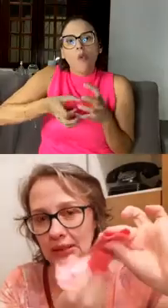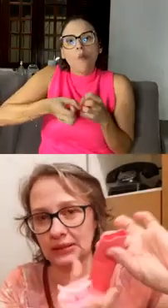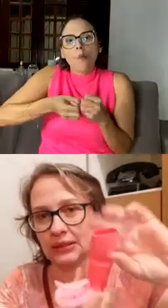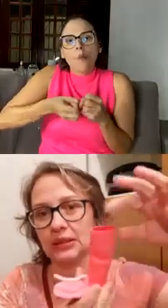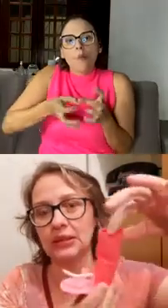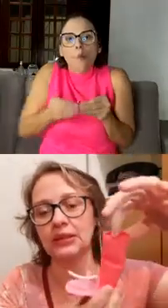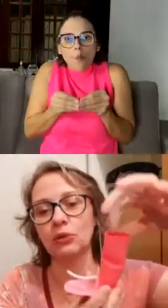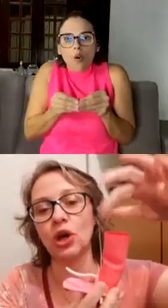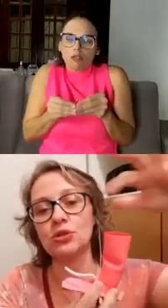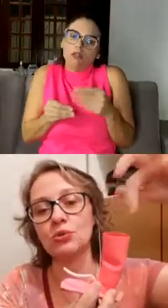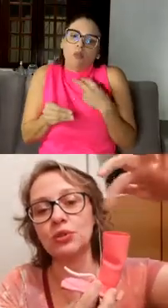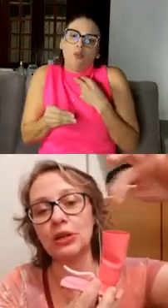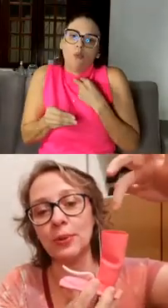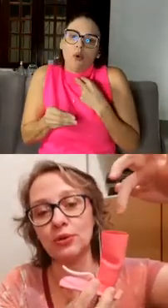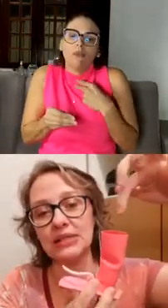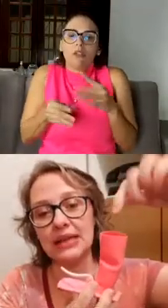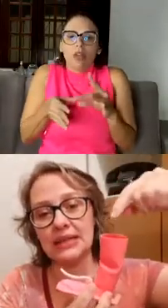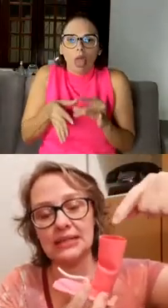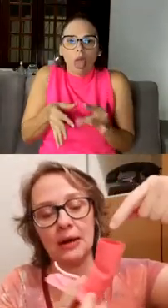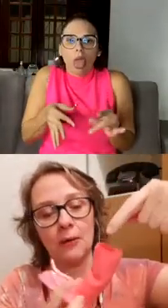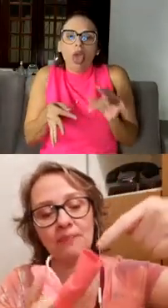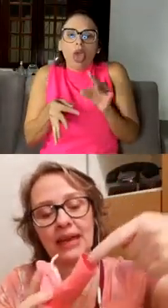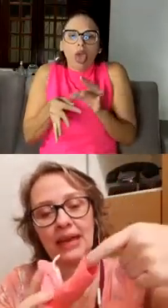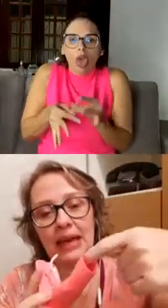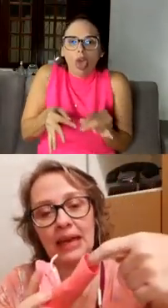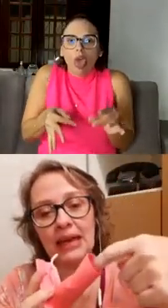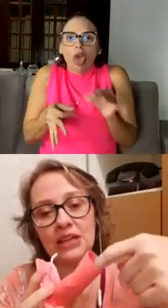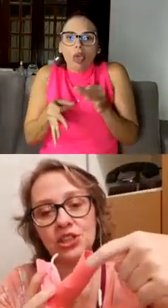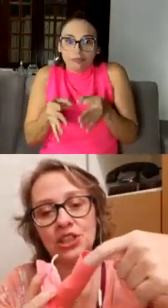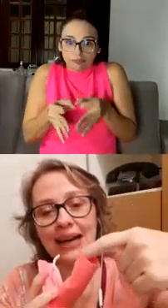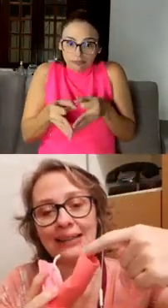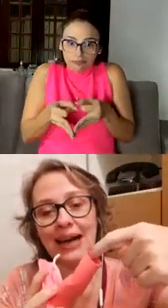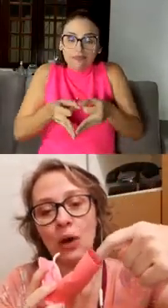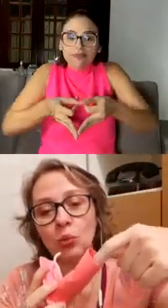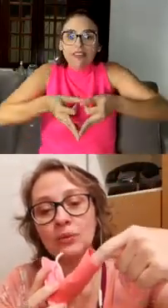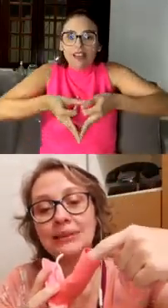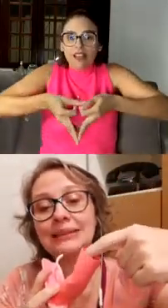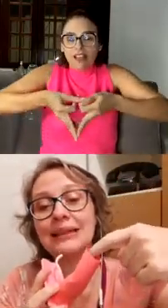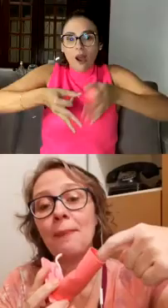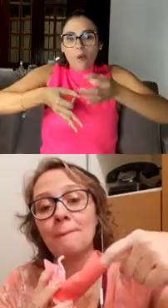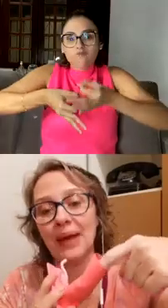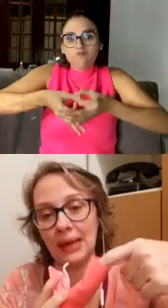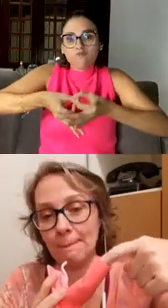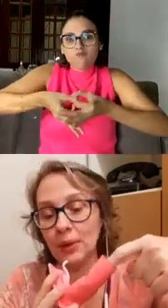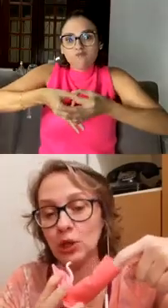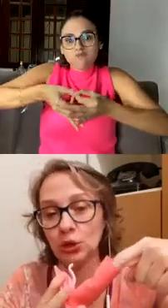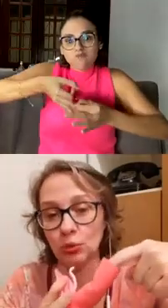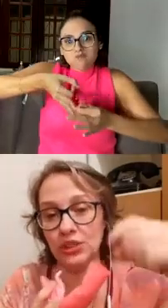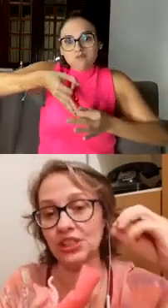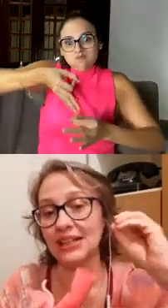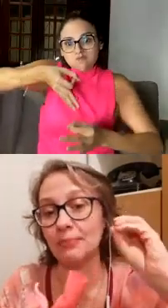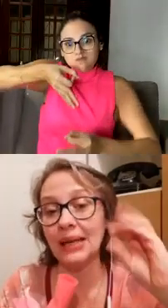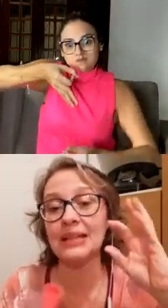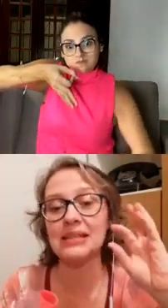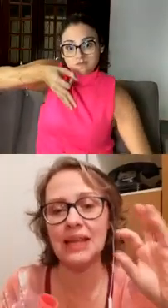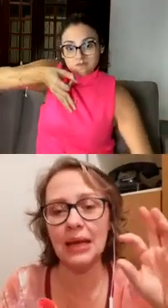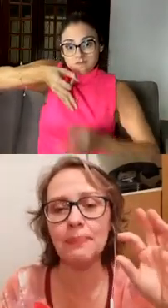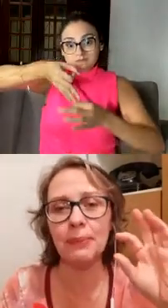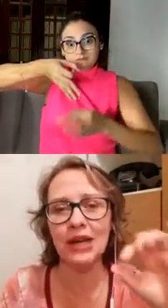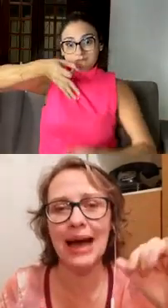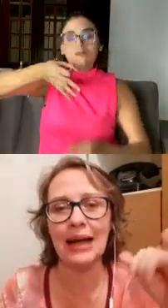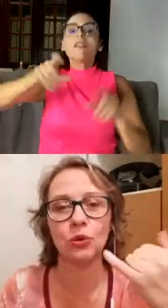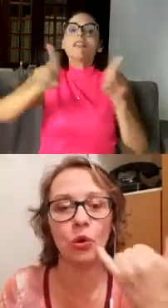cola. Então, o nosso útero produz secreção. Este canal também produz, também está